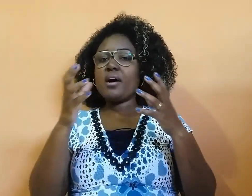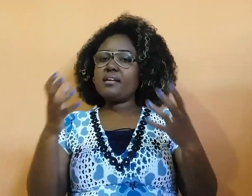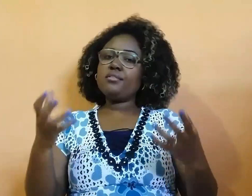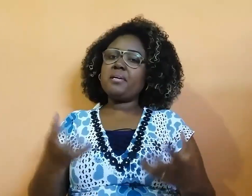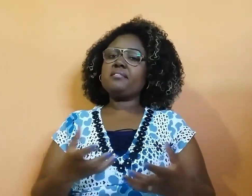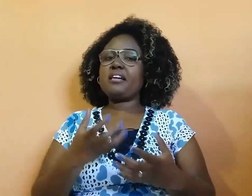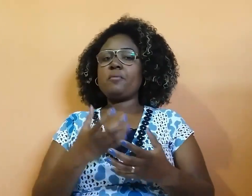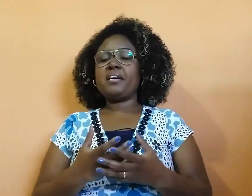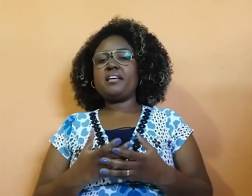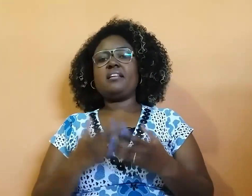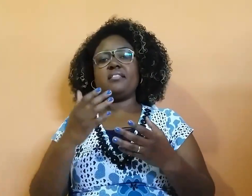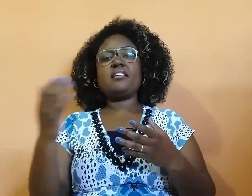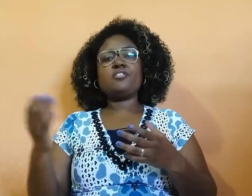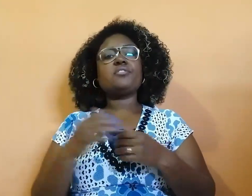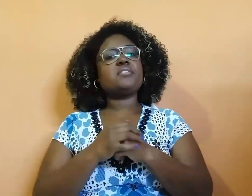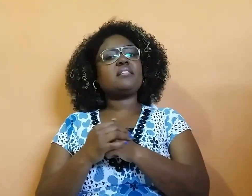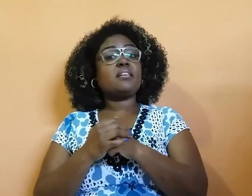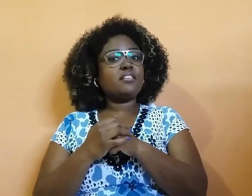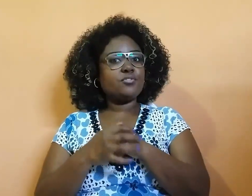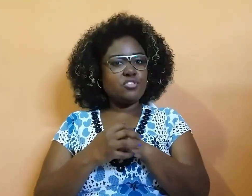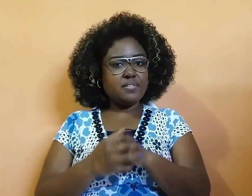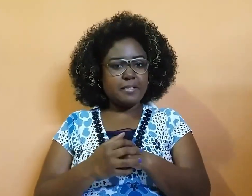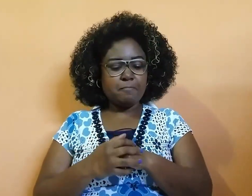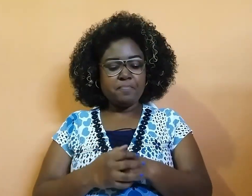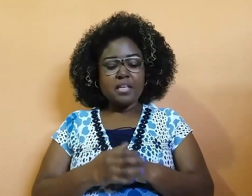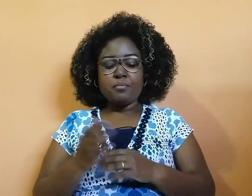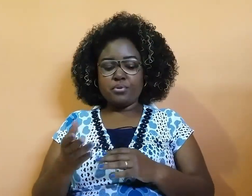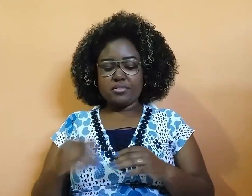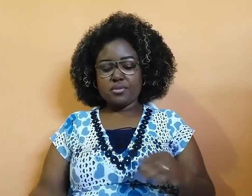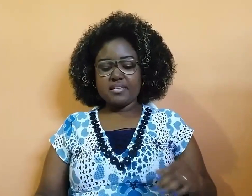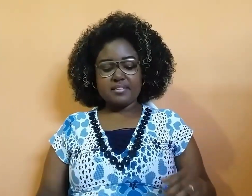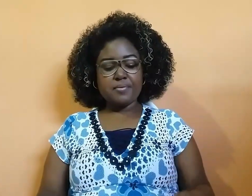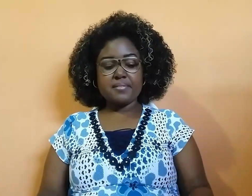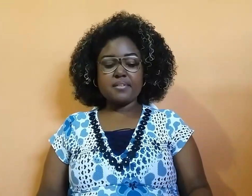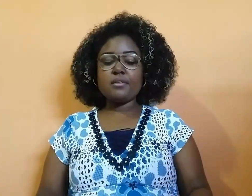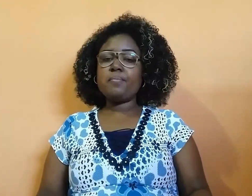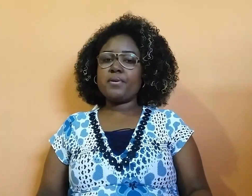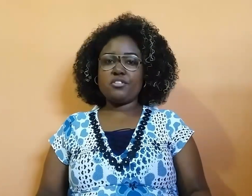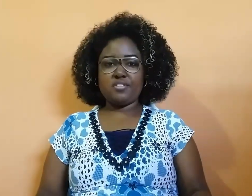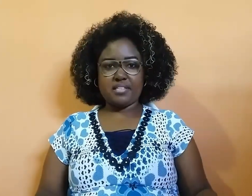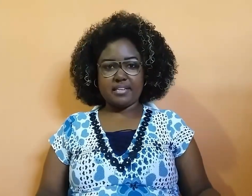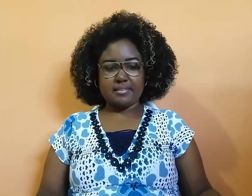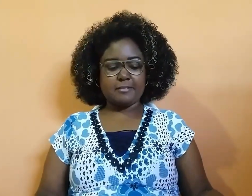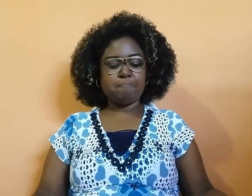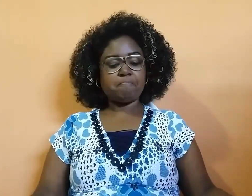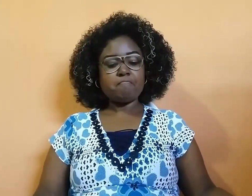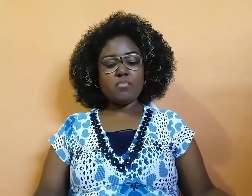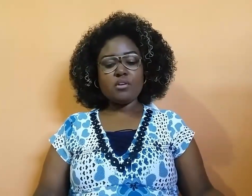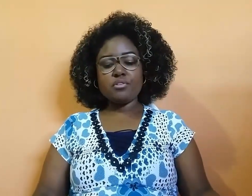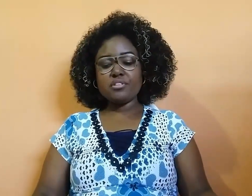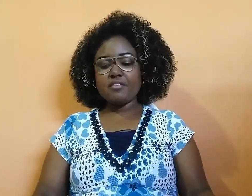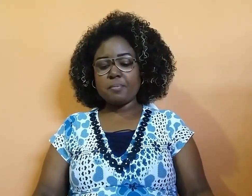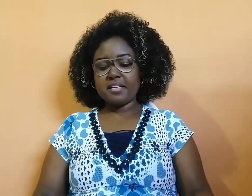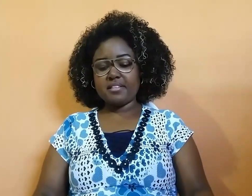quadro mental para ele aquilo que você está querendo dizer por isso que a sequência não pode ser essa quando eu estava aprendendo